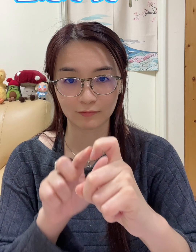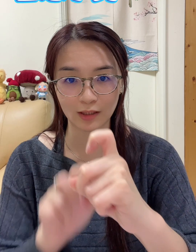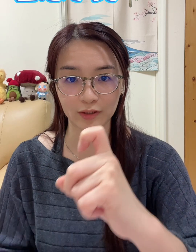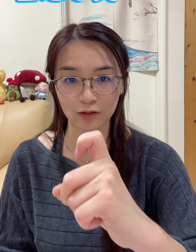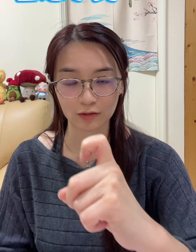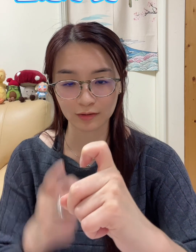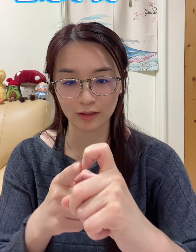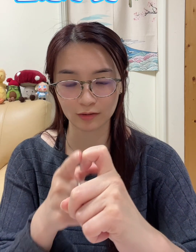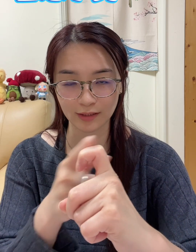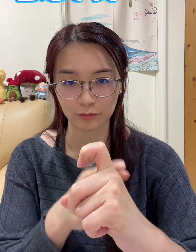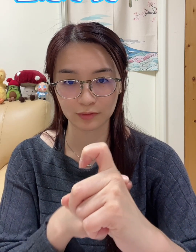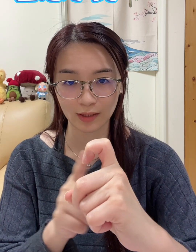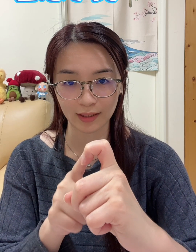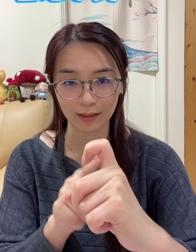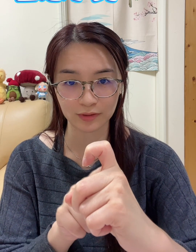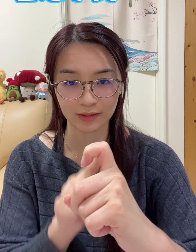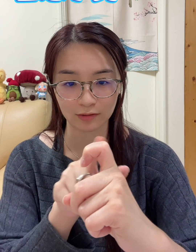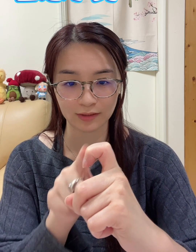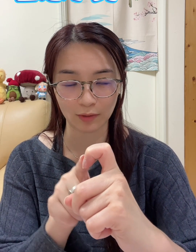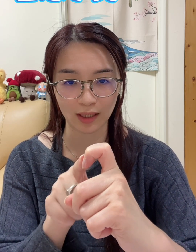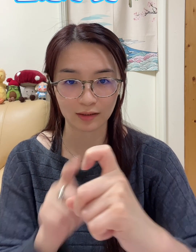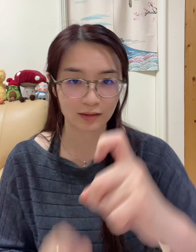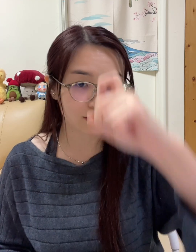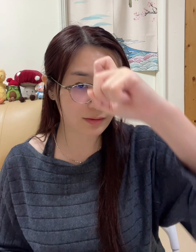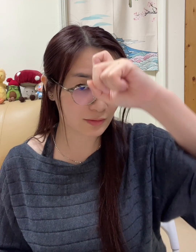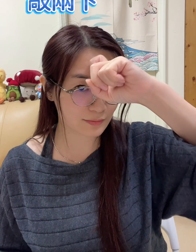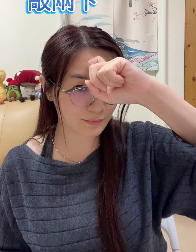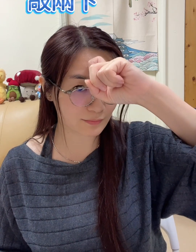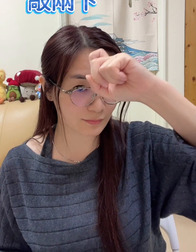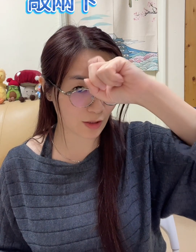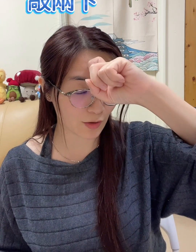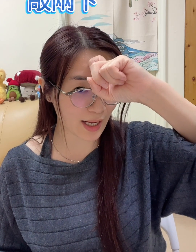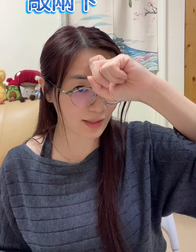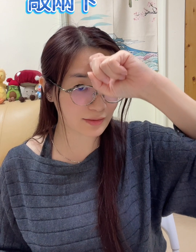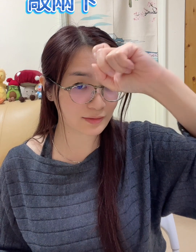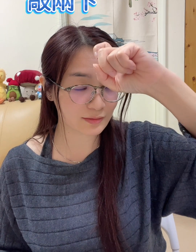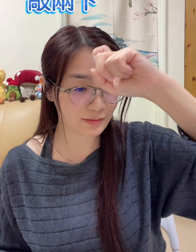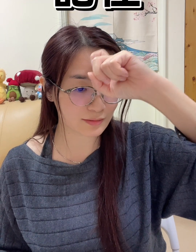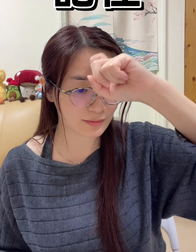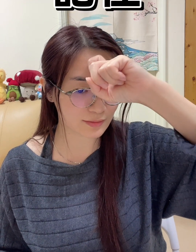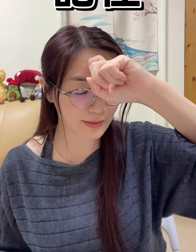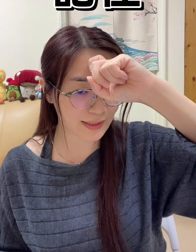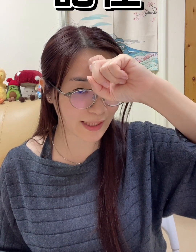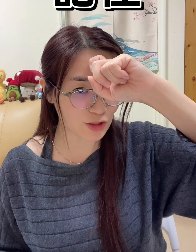留意呢個手係九字呢個手啊，兩下，記住，